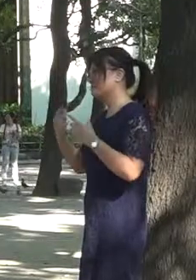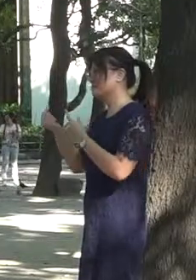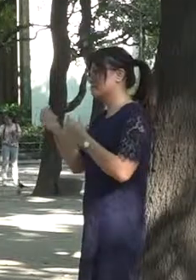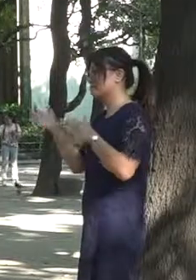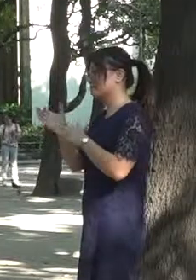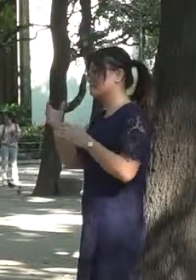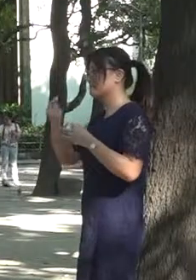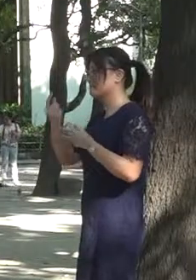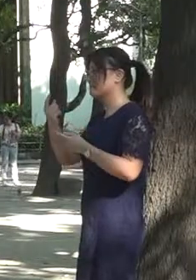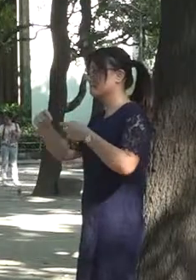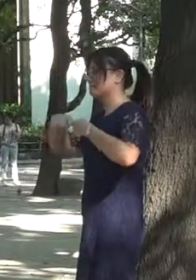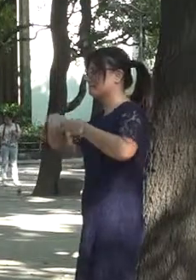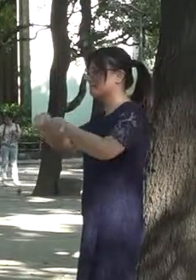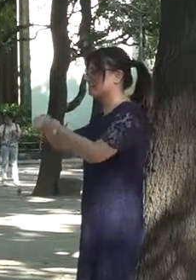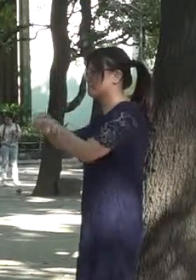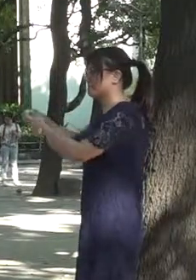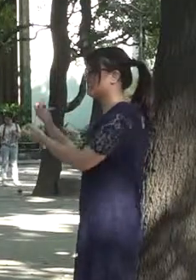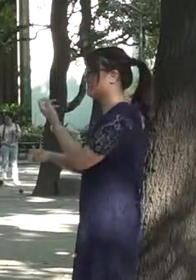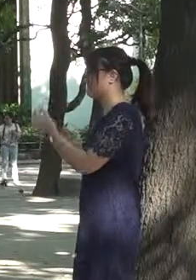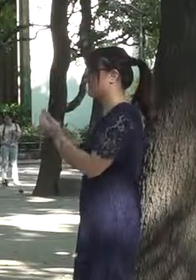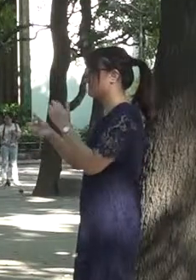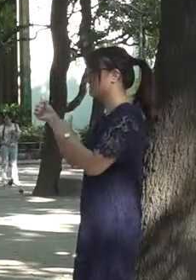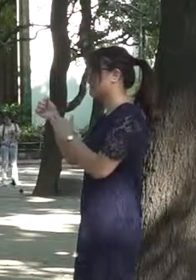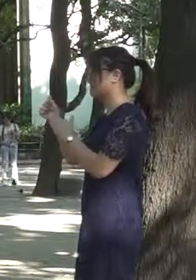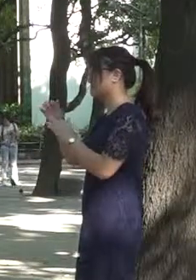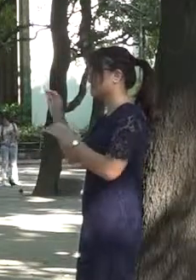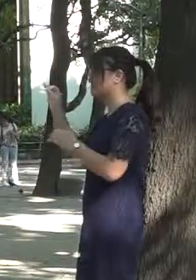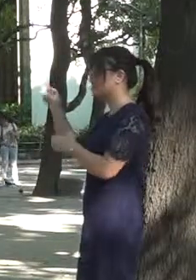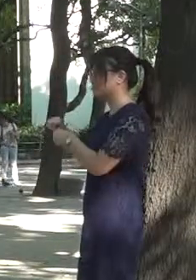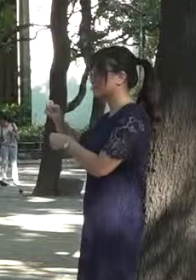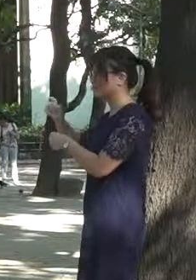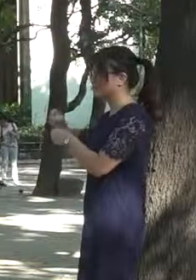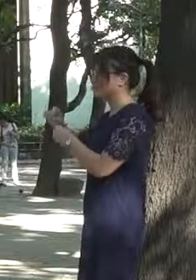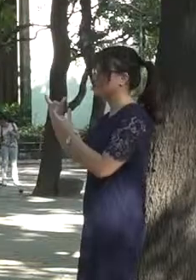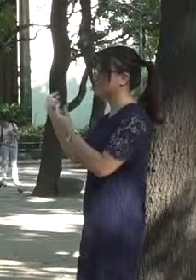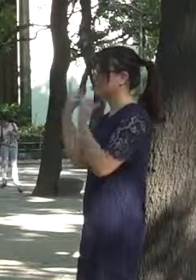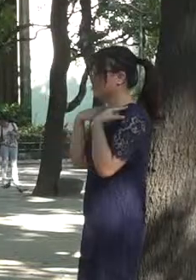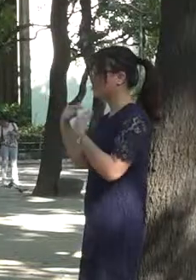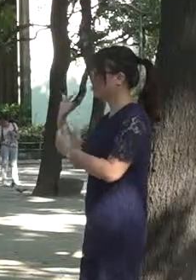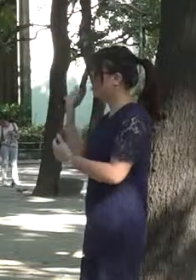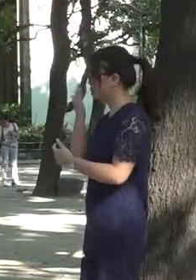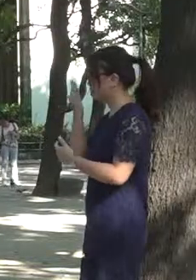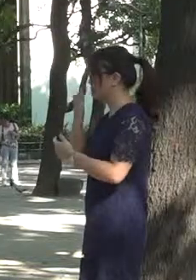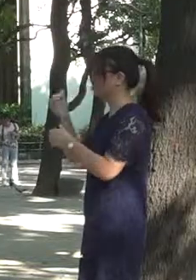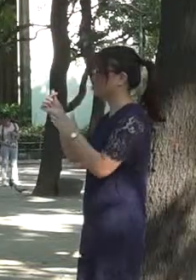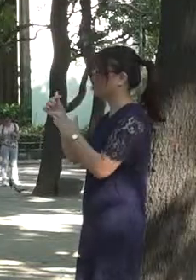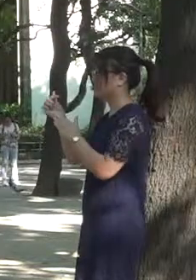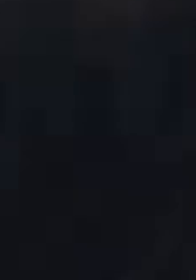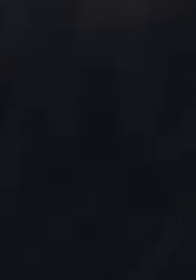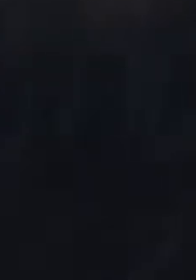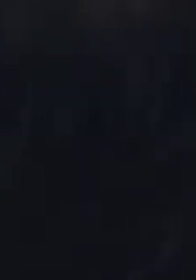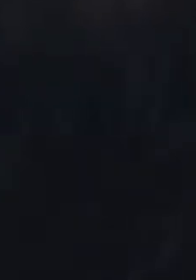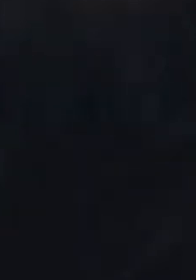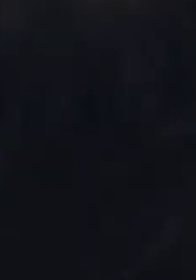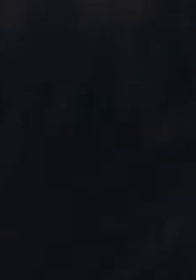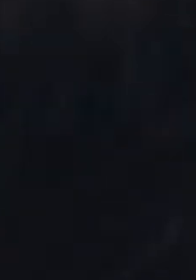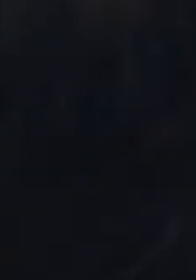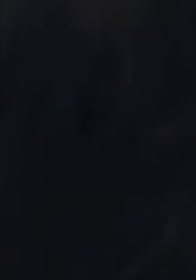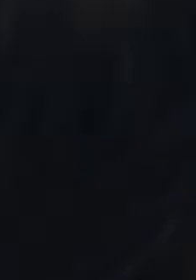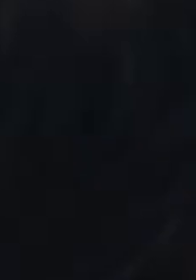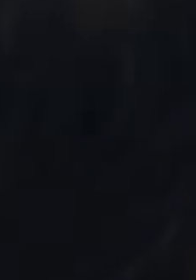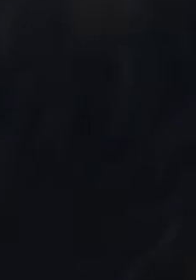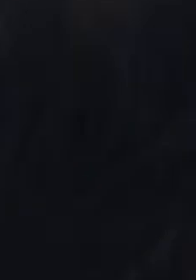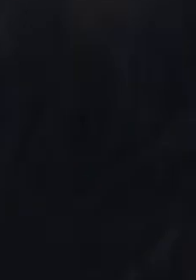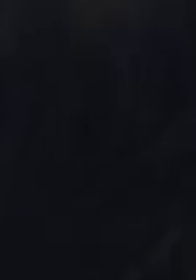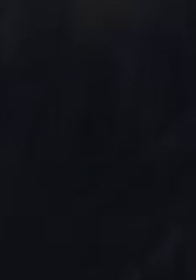的姊妹教会、毕加教会、完美教会、福爱手语教会。以及各